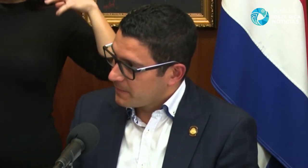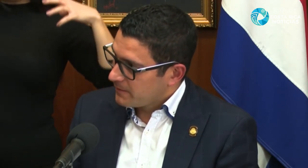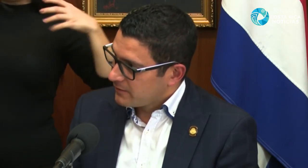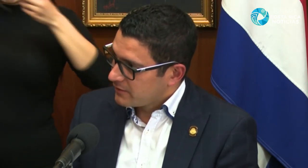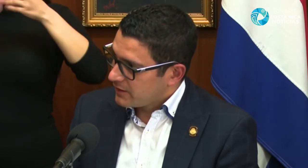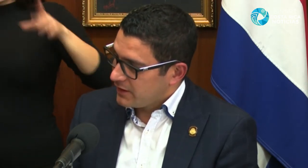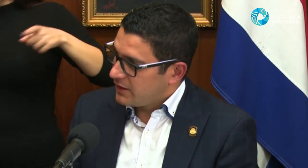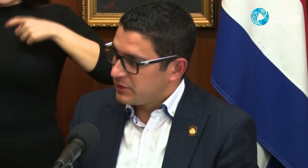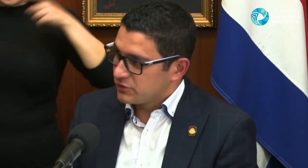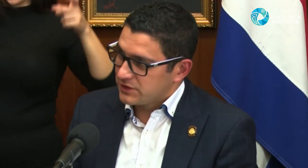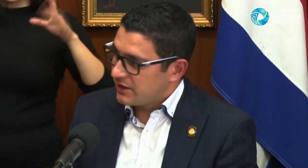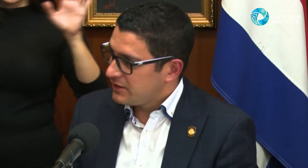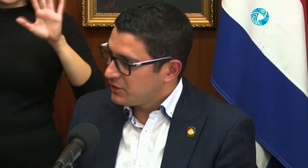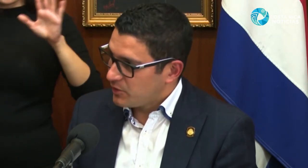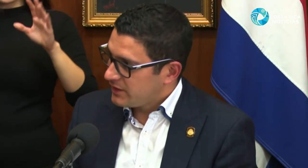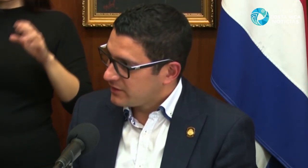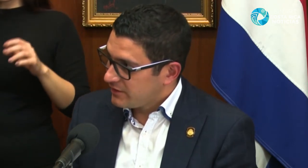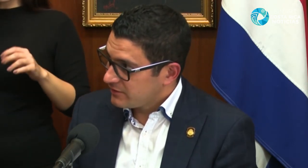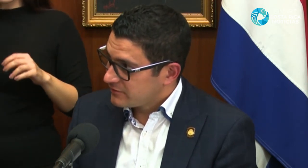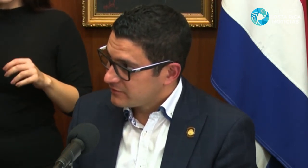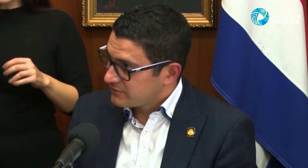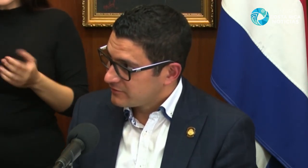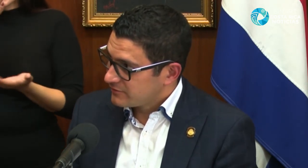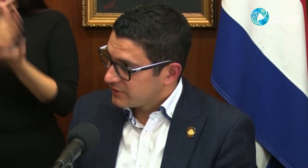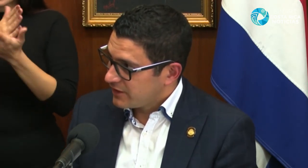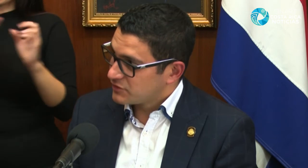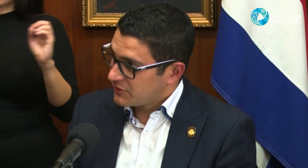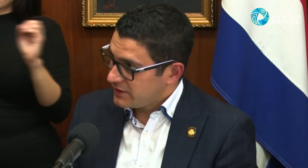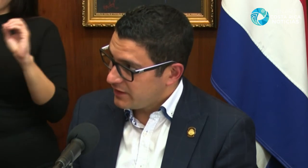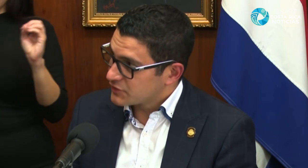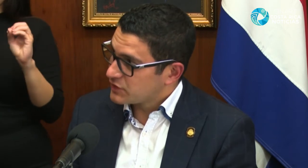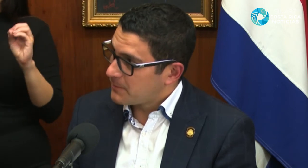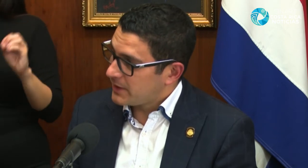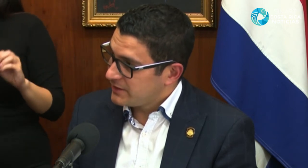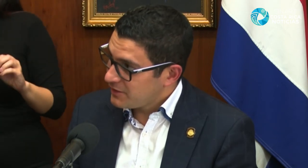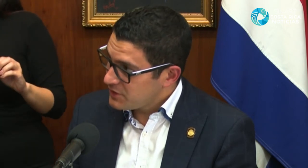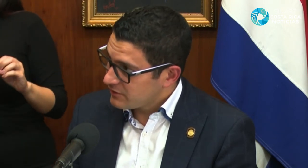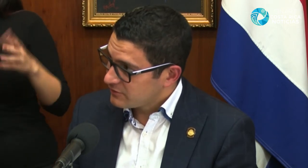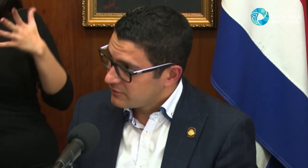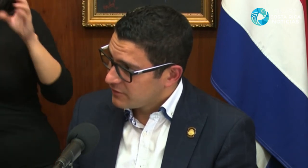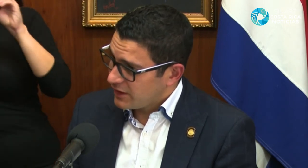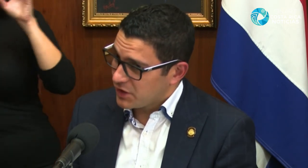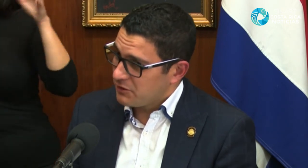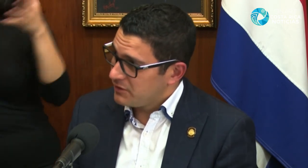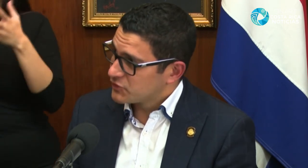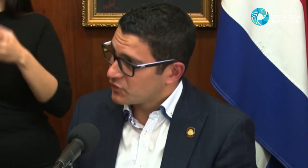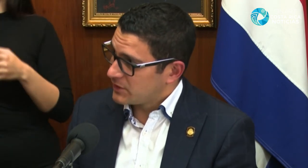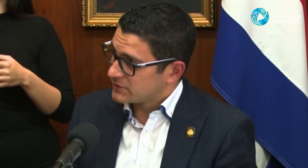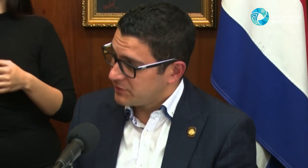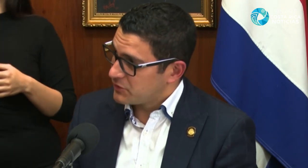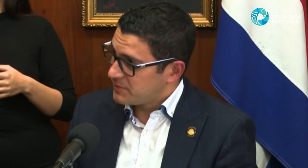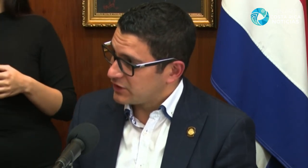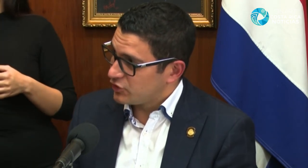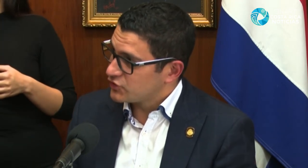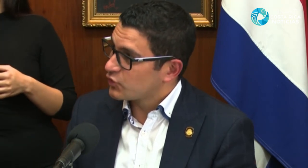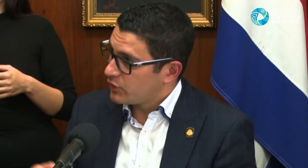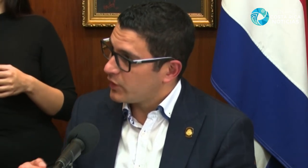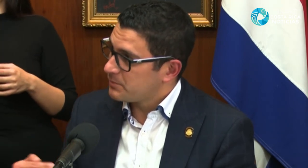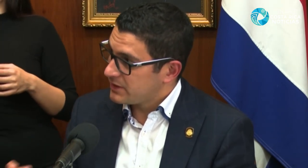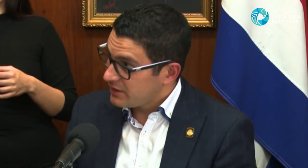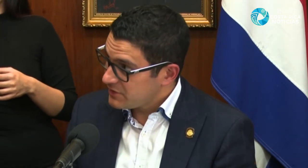cuenta que el virus nadie lo va a detener, que es una realidad, que es una pandemia, que es lo que vivimos con los virus